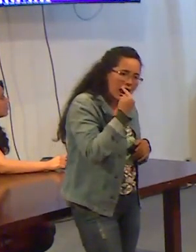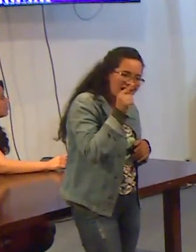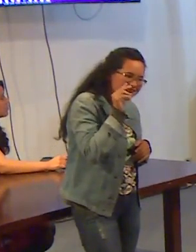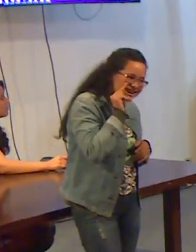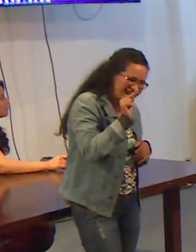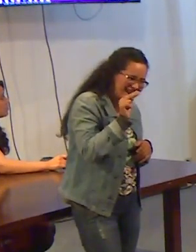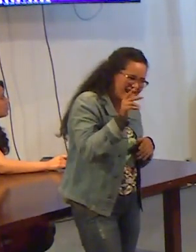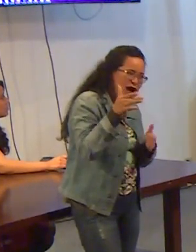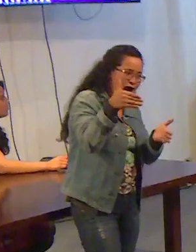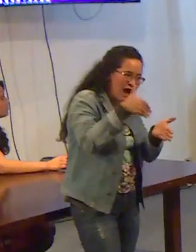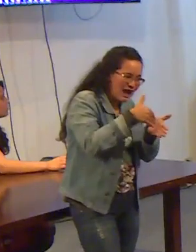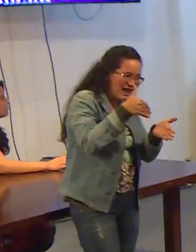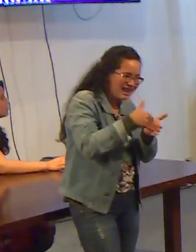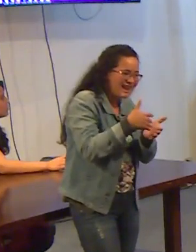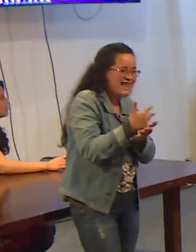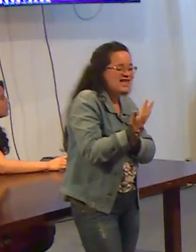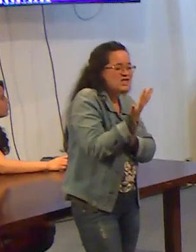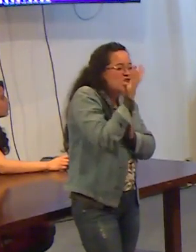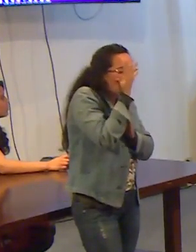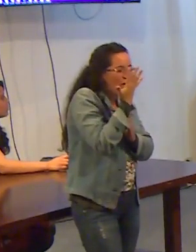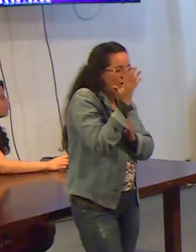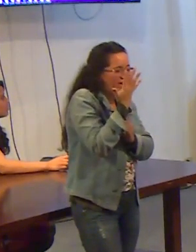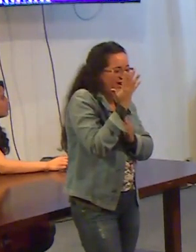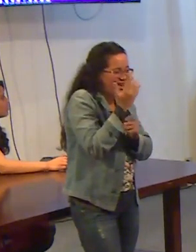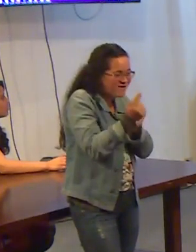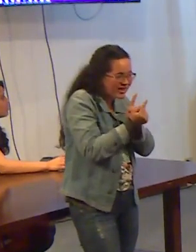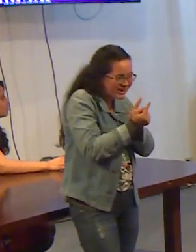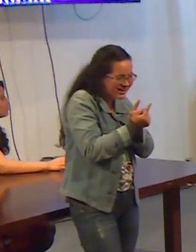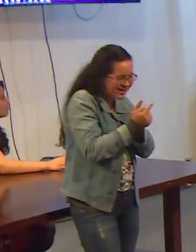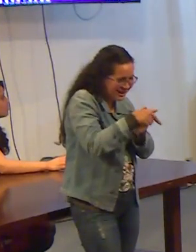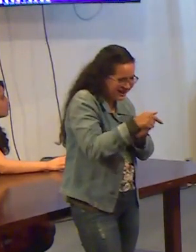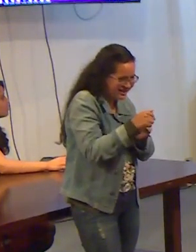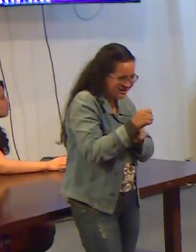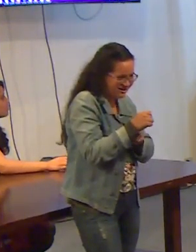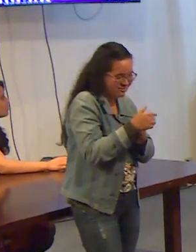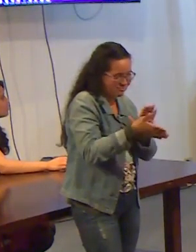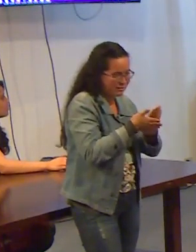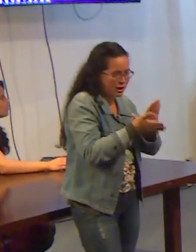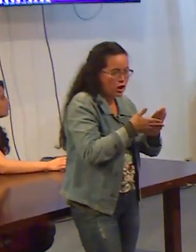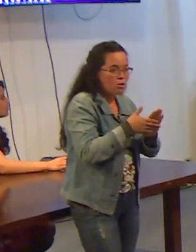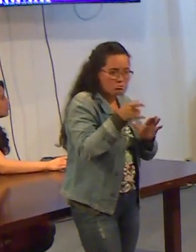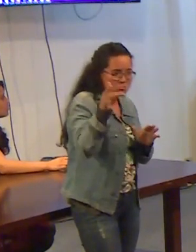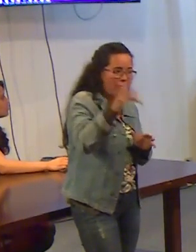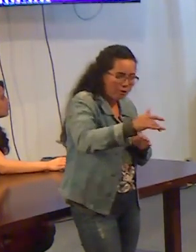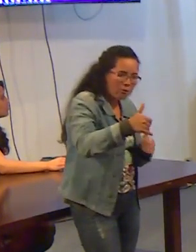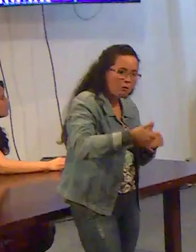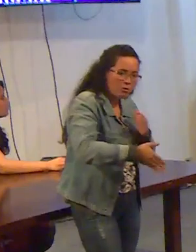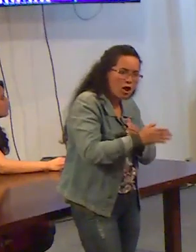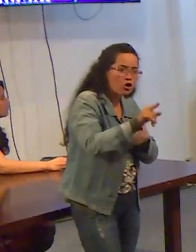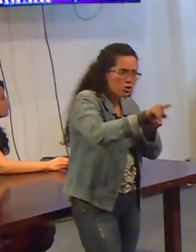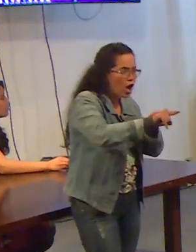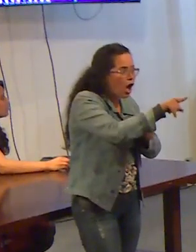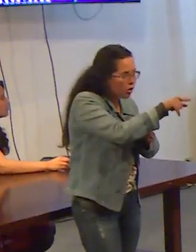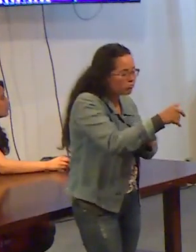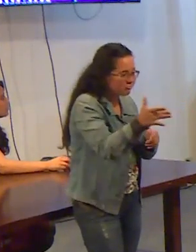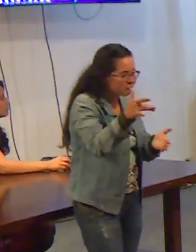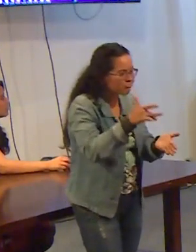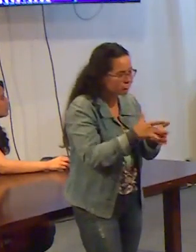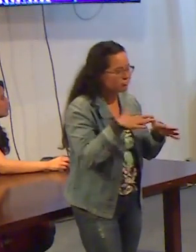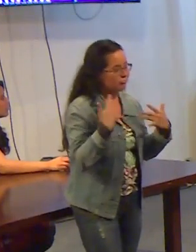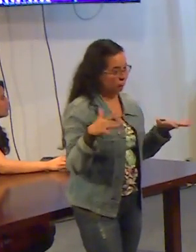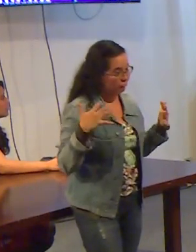volvían, estuvieron 5 o 4 encuentros, invitados magníficos, siento que hubo unos invitados de lujo durante